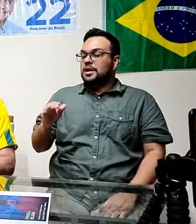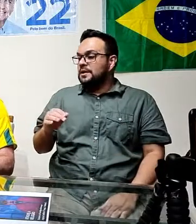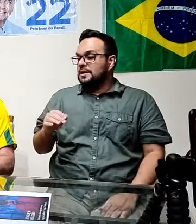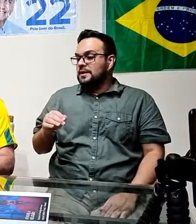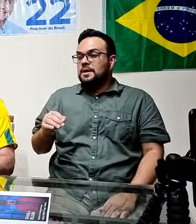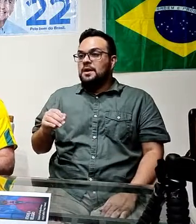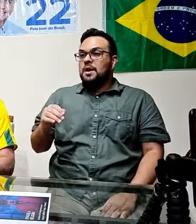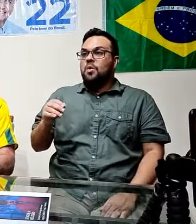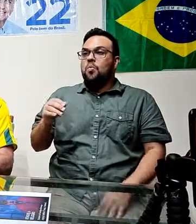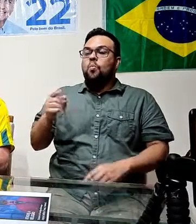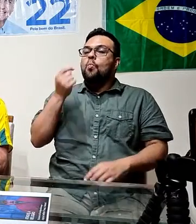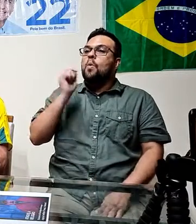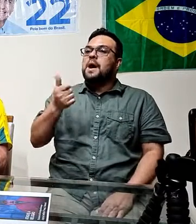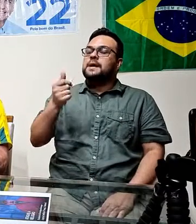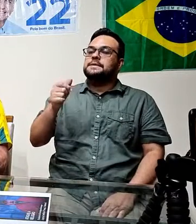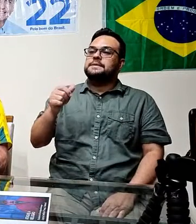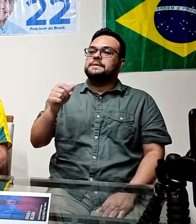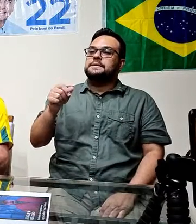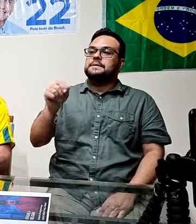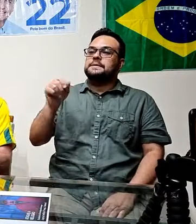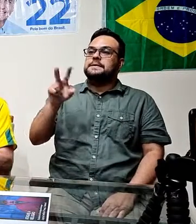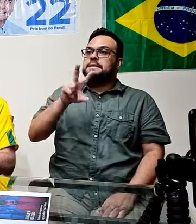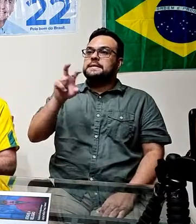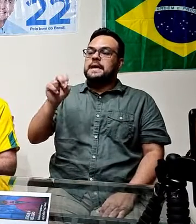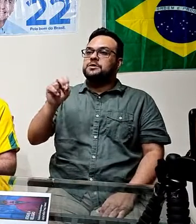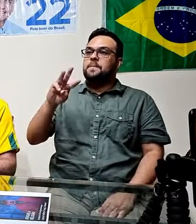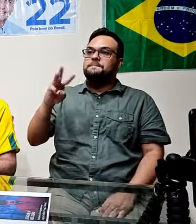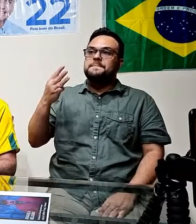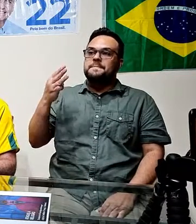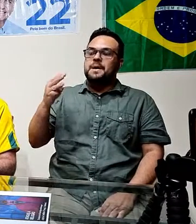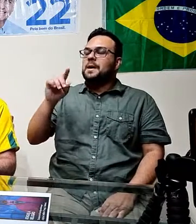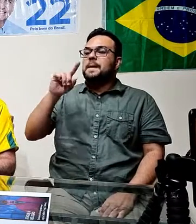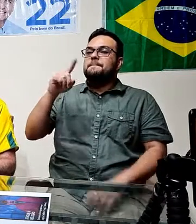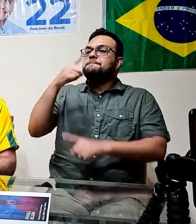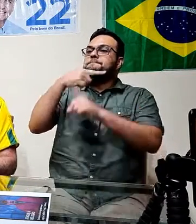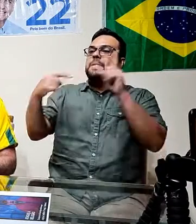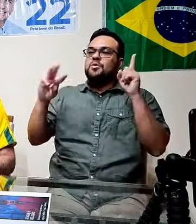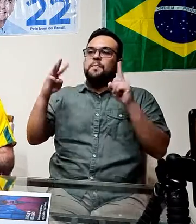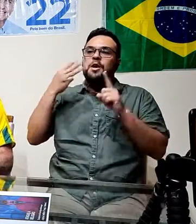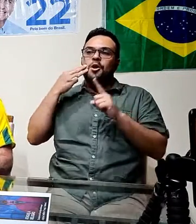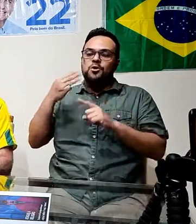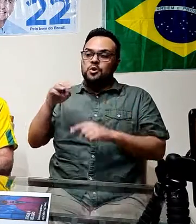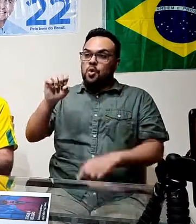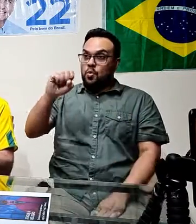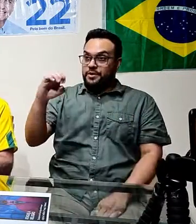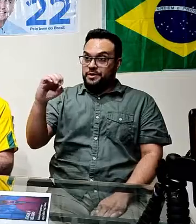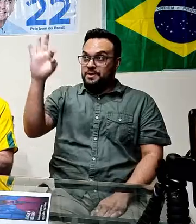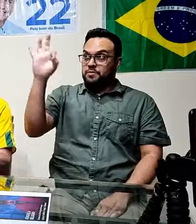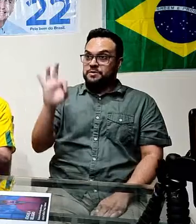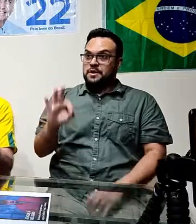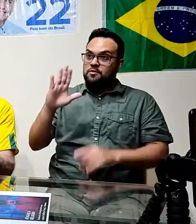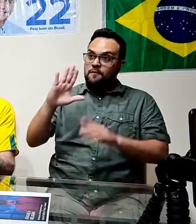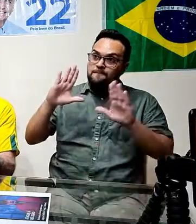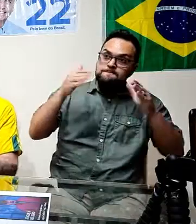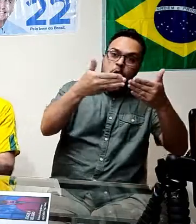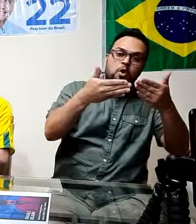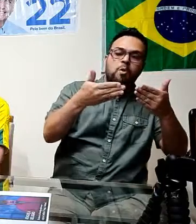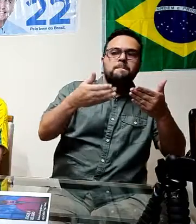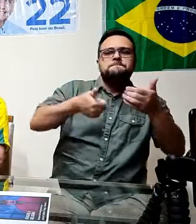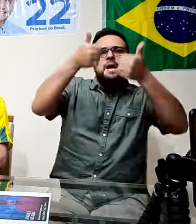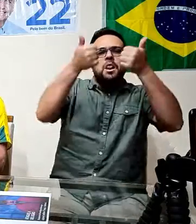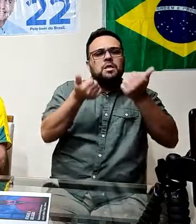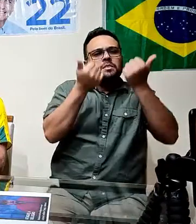meio milhão de títulos da reforma agrária. 80% desses títulos vão para as mulheres. A gente prefere entregar para as mulheres do que